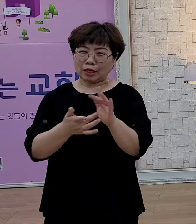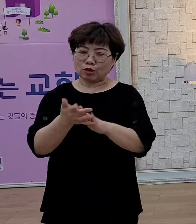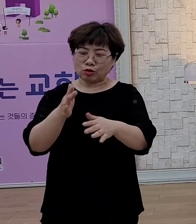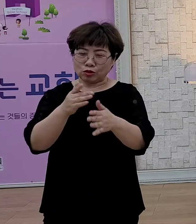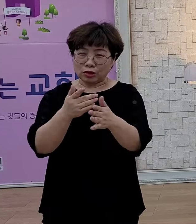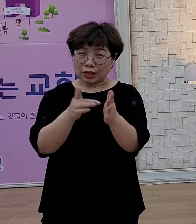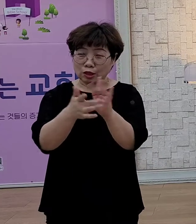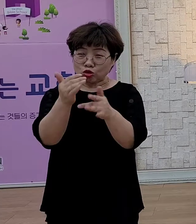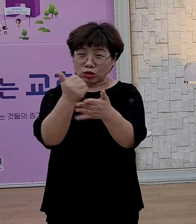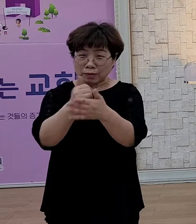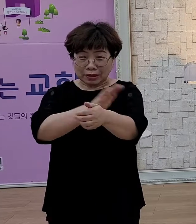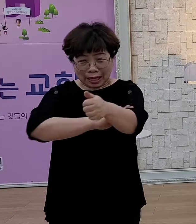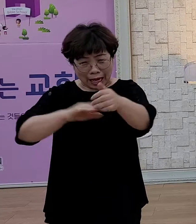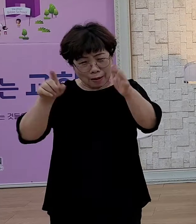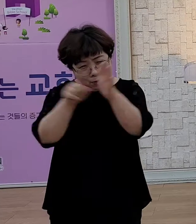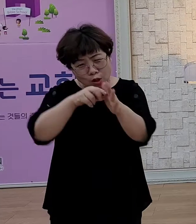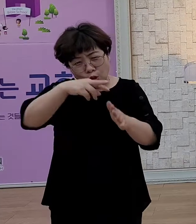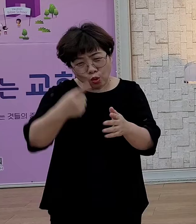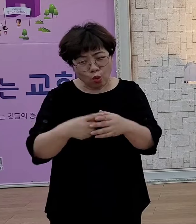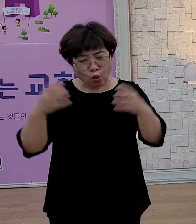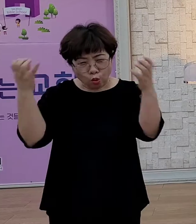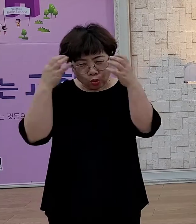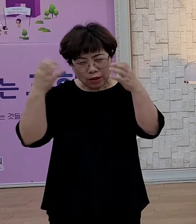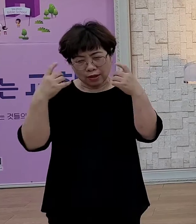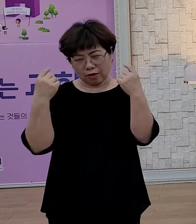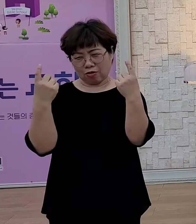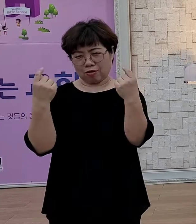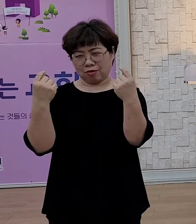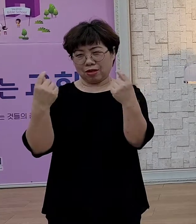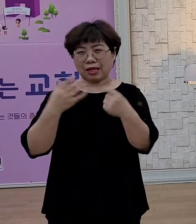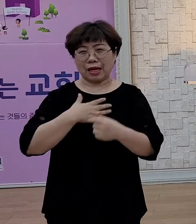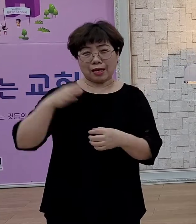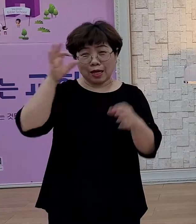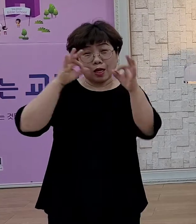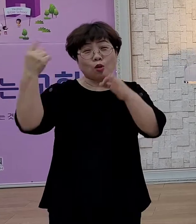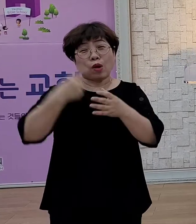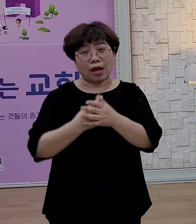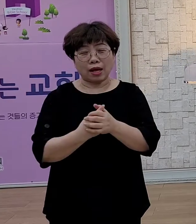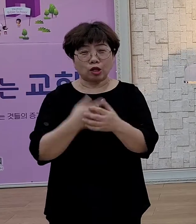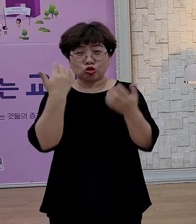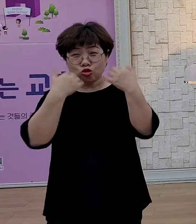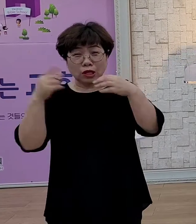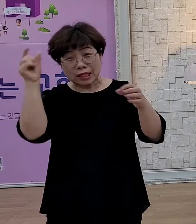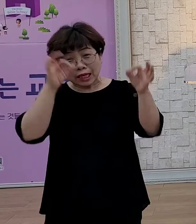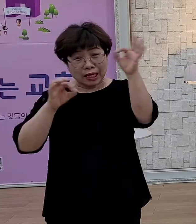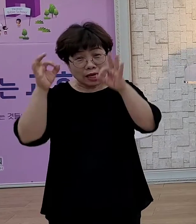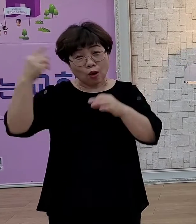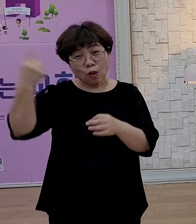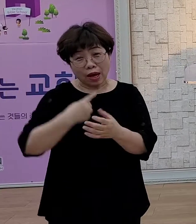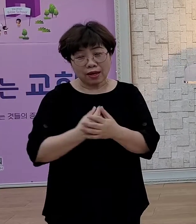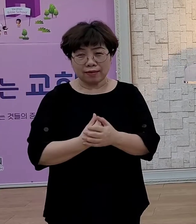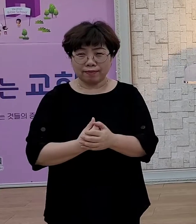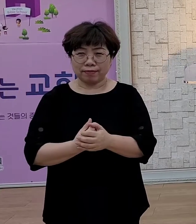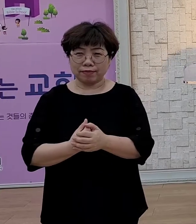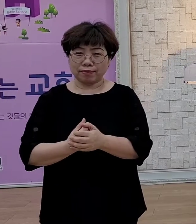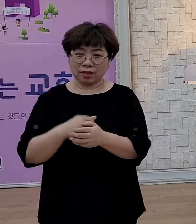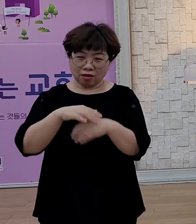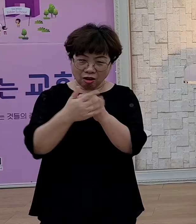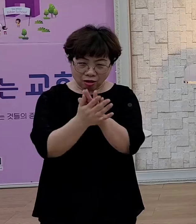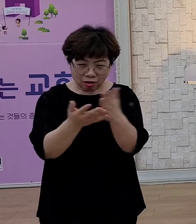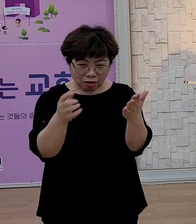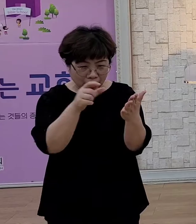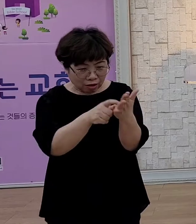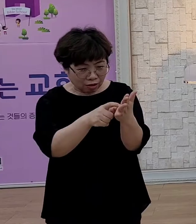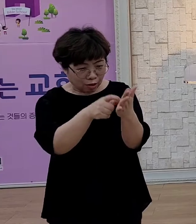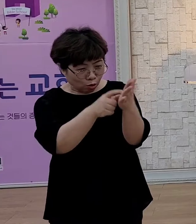그러니까 성경에 나오는 수많은 이 믿음의 사람들 가운데서 여러분 성경에 다 낱낱이 기록되어 있잖아요. 고난이